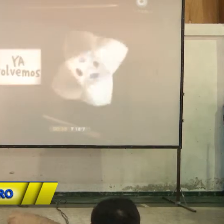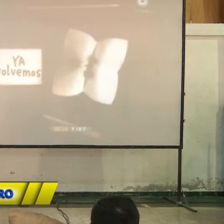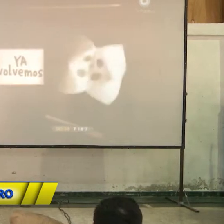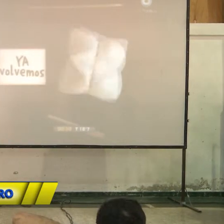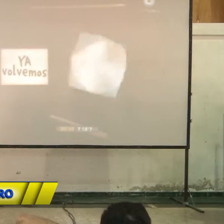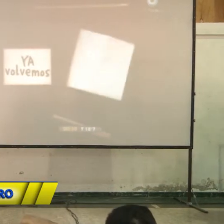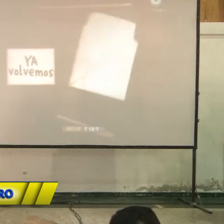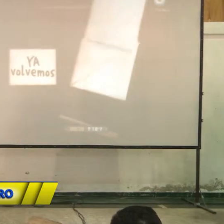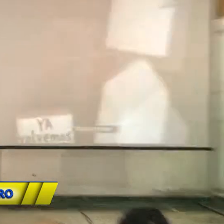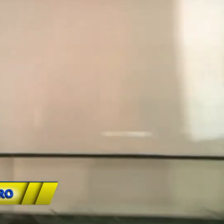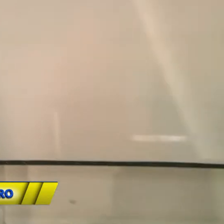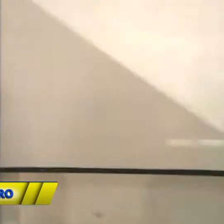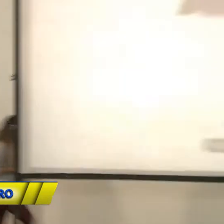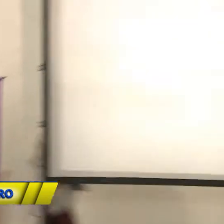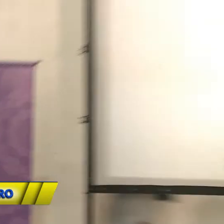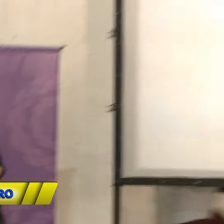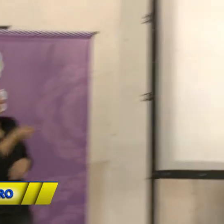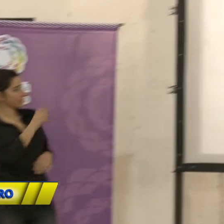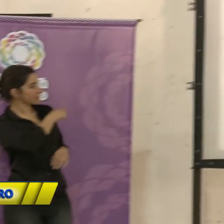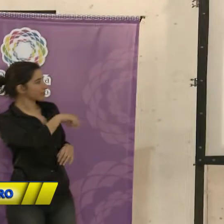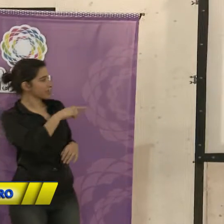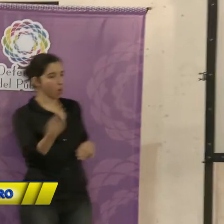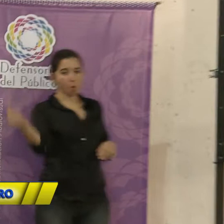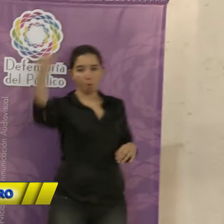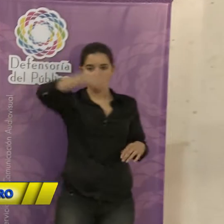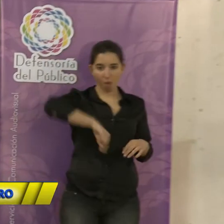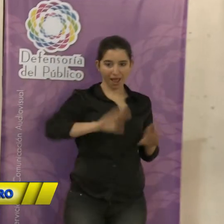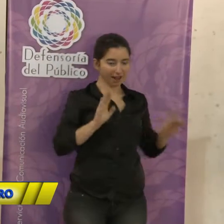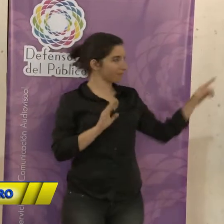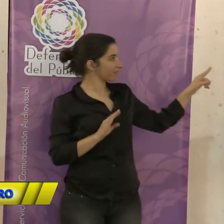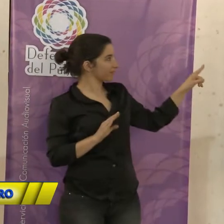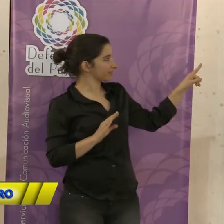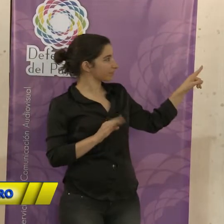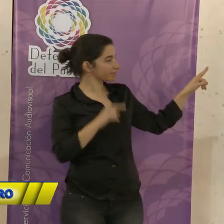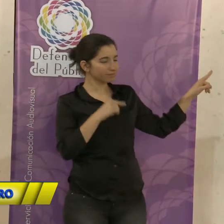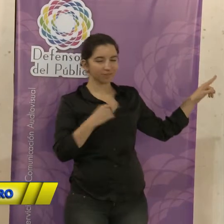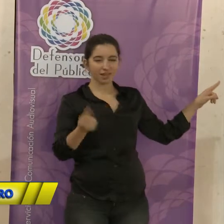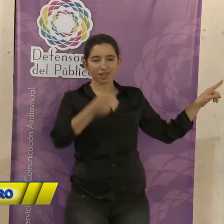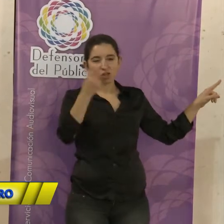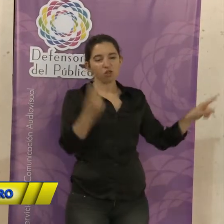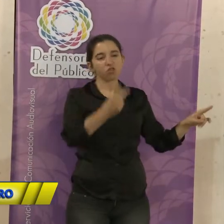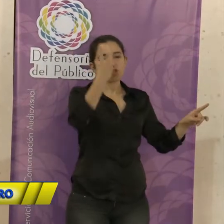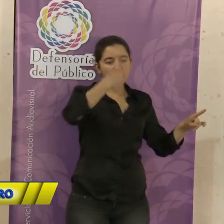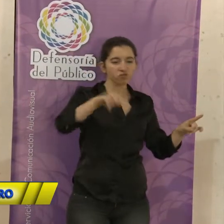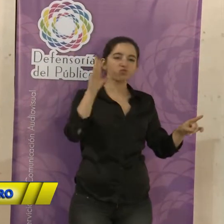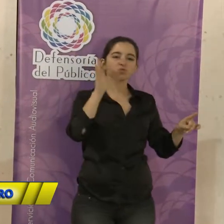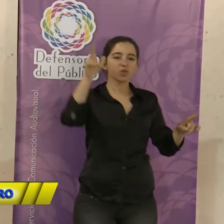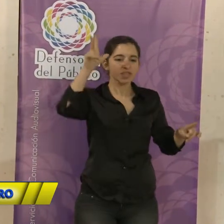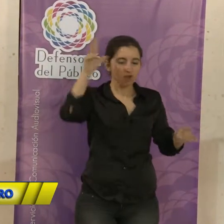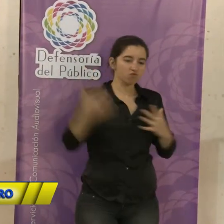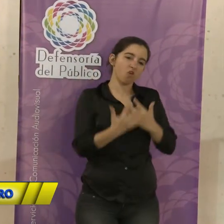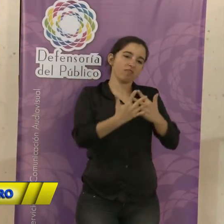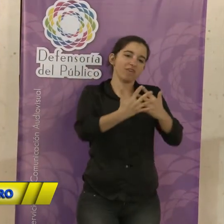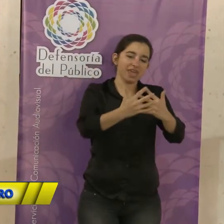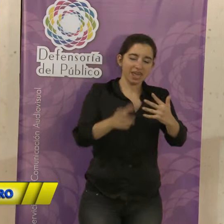Ya volvemos. Ciega a citas. 258 días para conseguir un novio normal. Esta última palabra es tachada